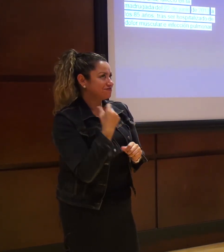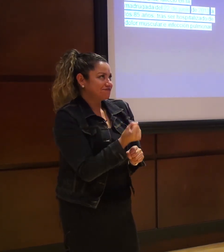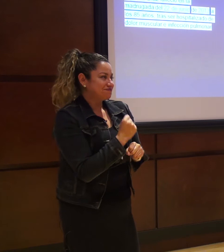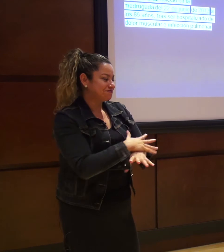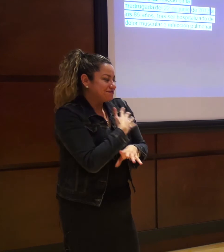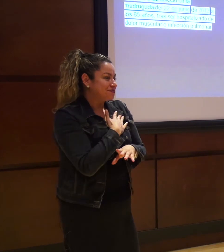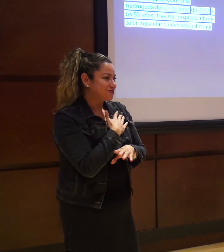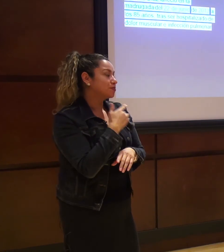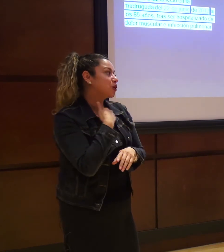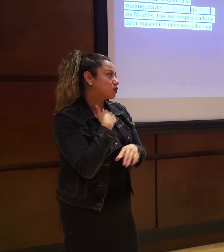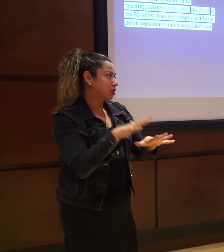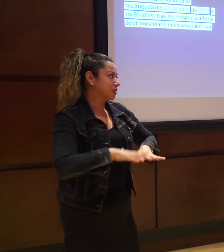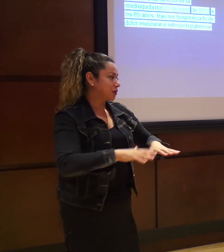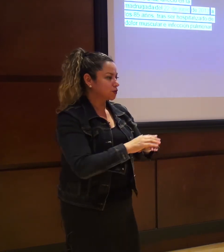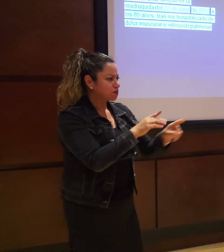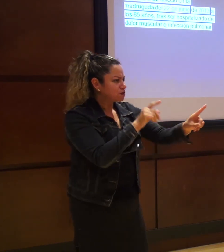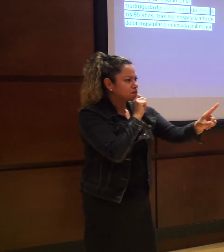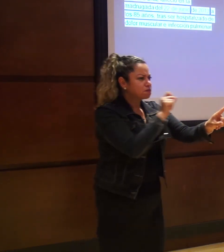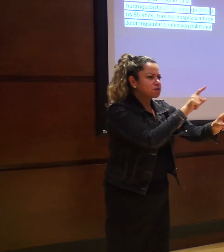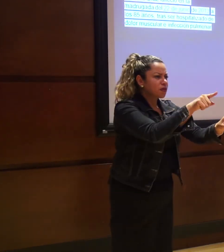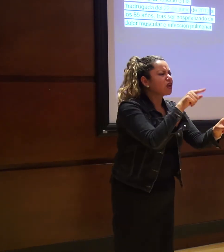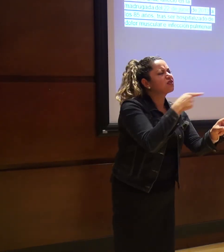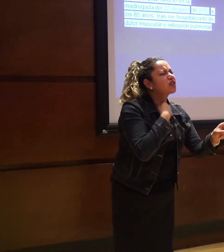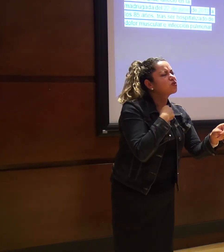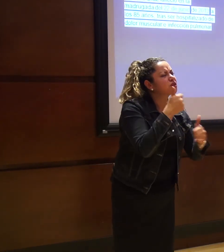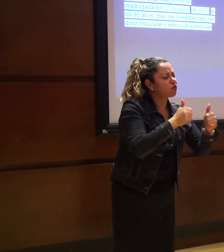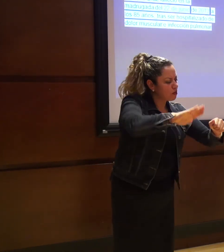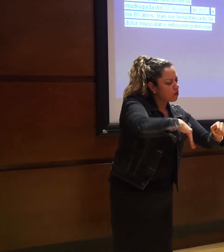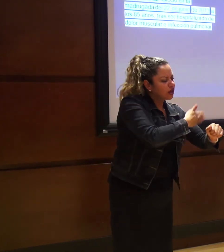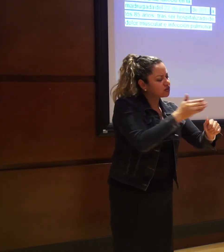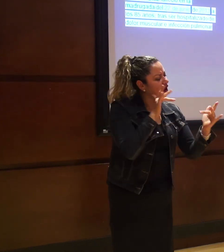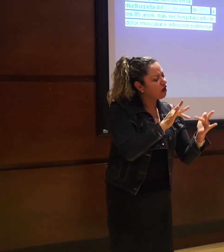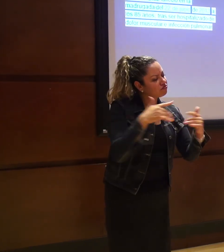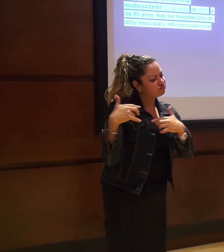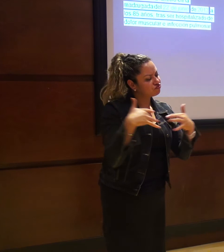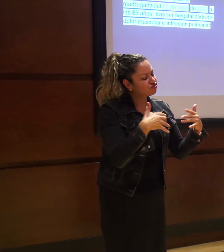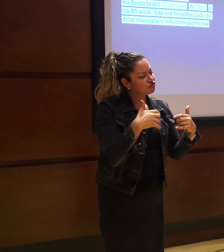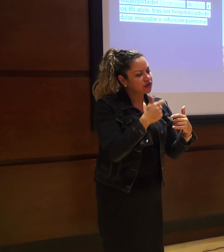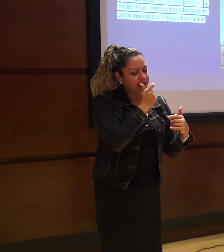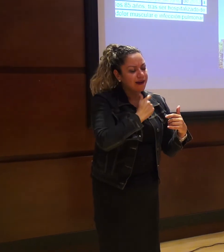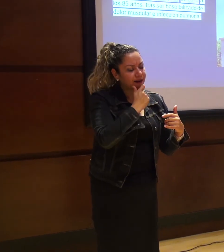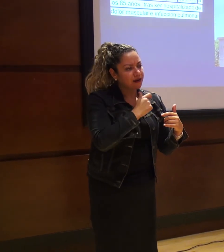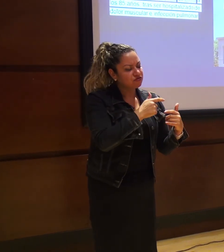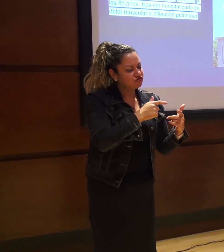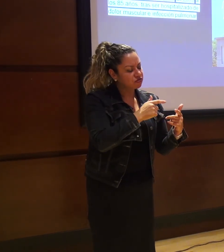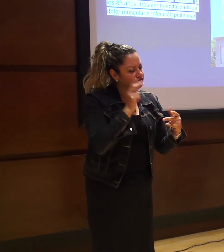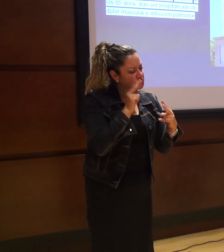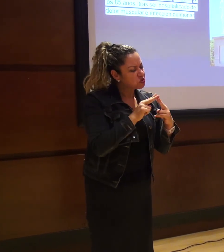espacio. ¿Qué te gusta en especial de la poesía de esta música de Leandro? Como, no sé si nos